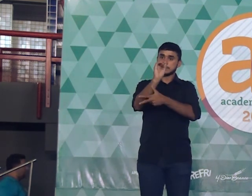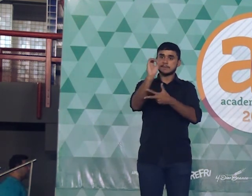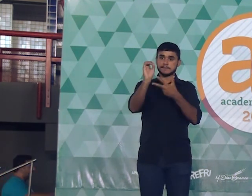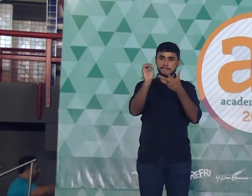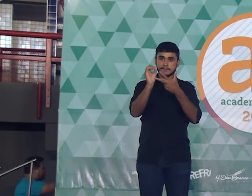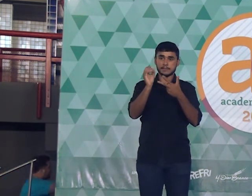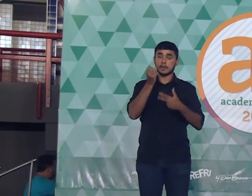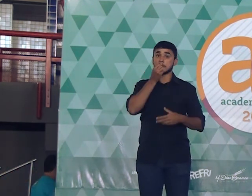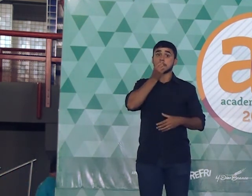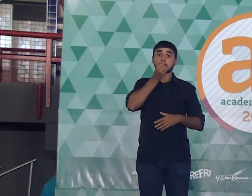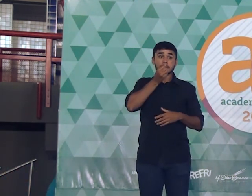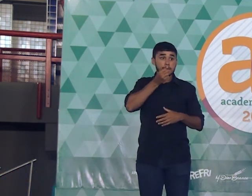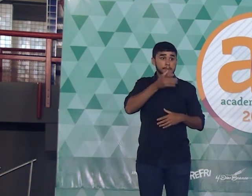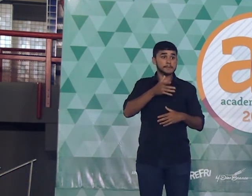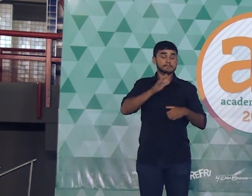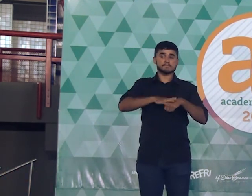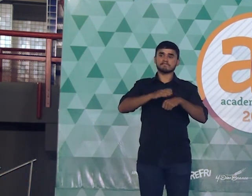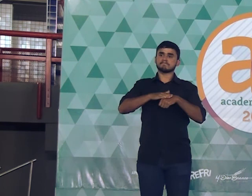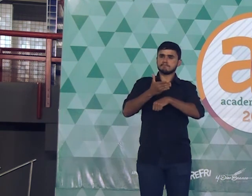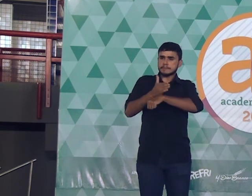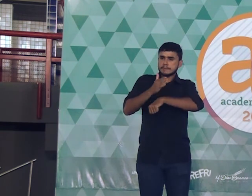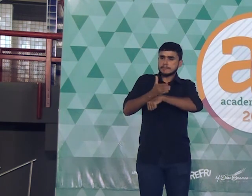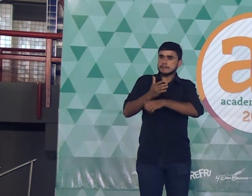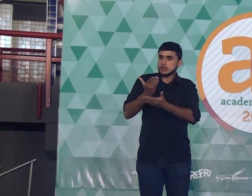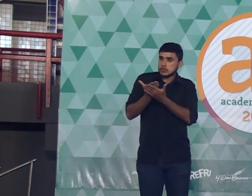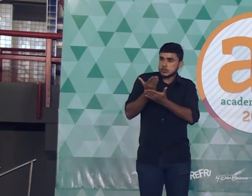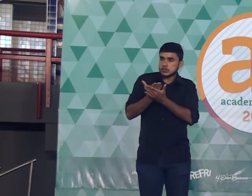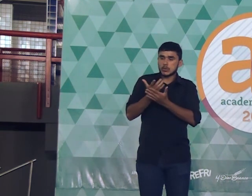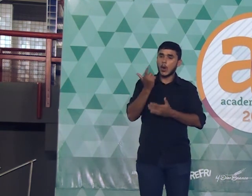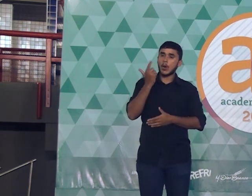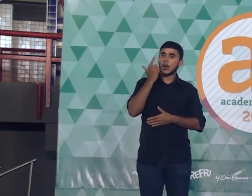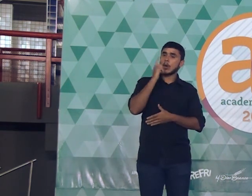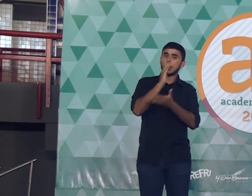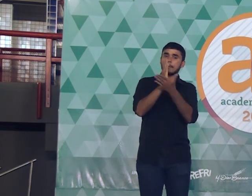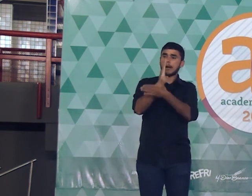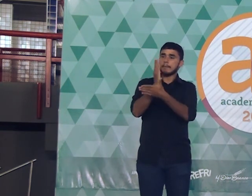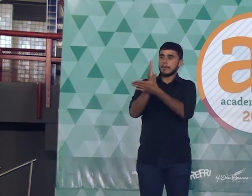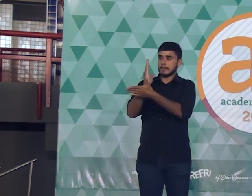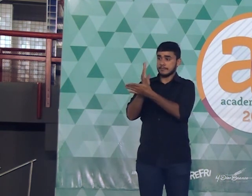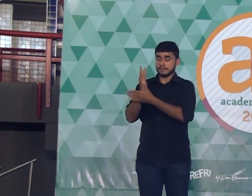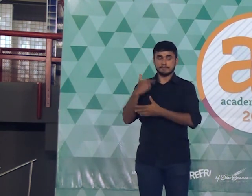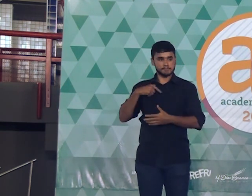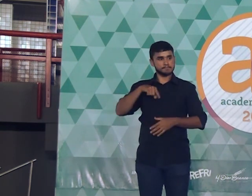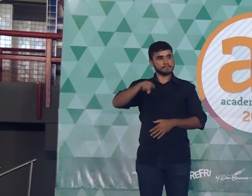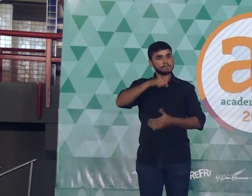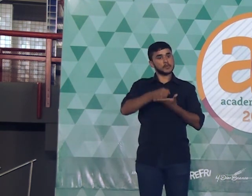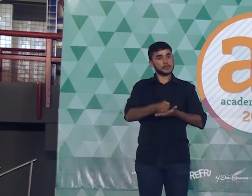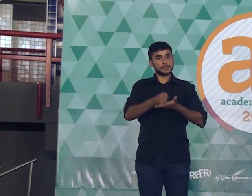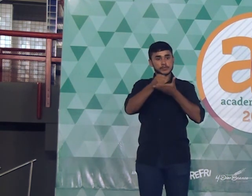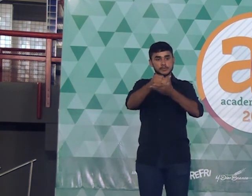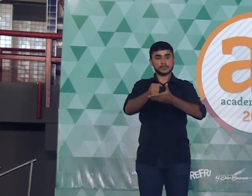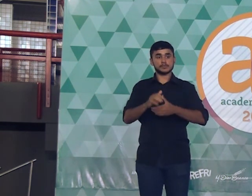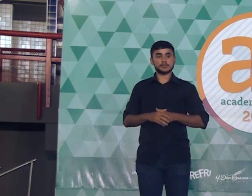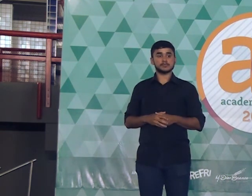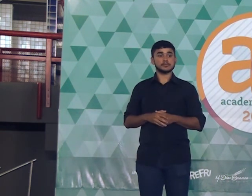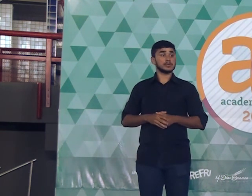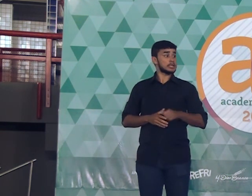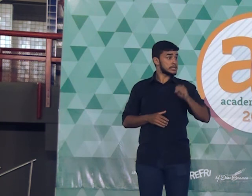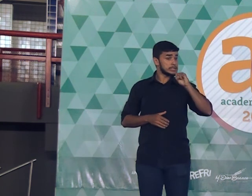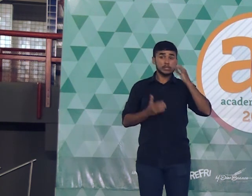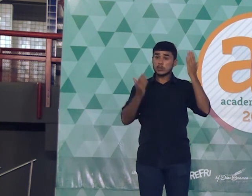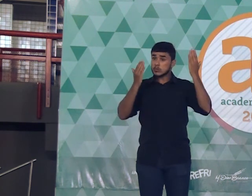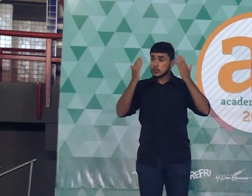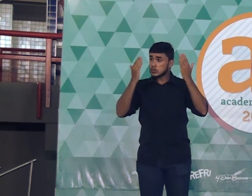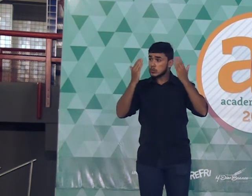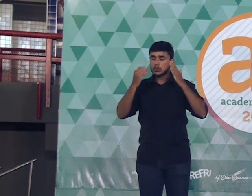vão brilhar, vão ter aprovações maravilhosas. Contem sempre comigo, por favor. E qualquer dúvida que vocês tenham,